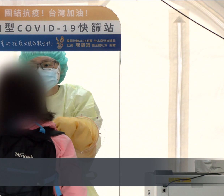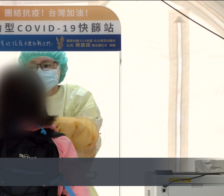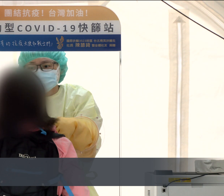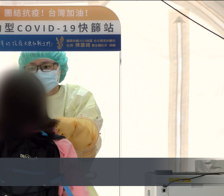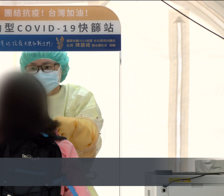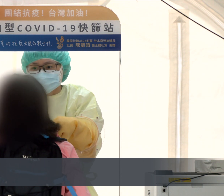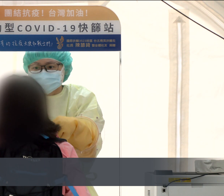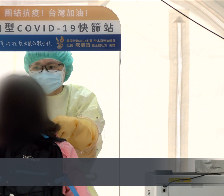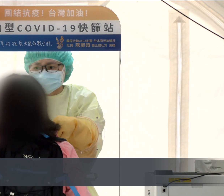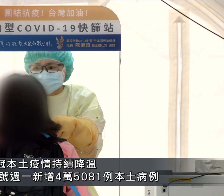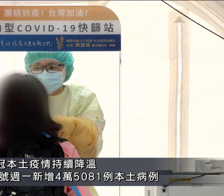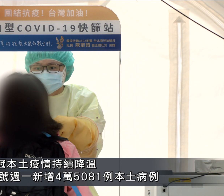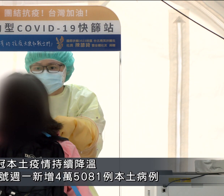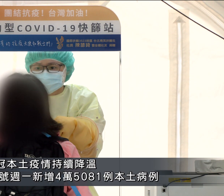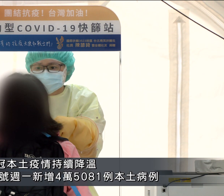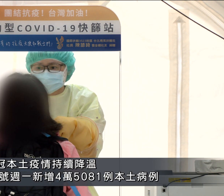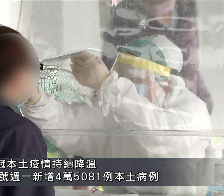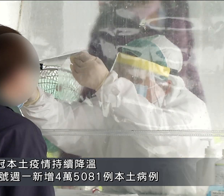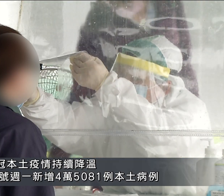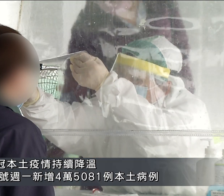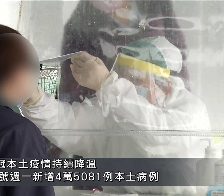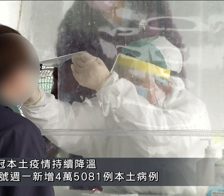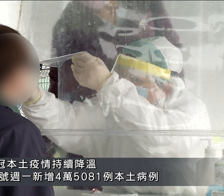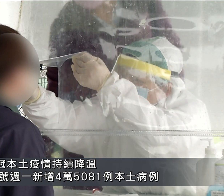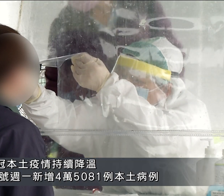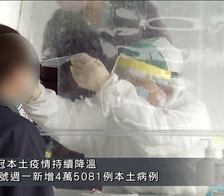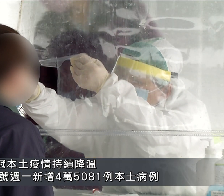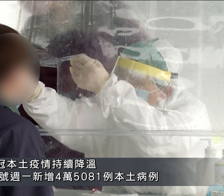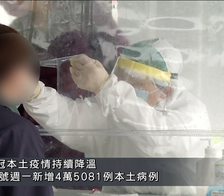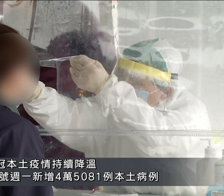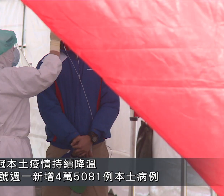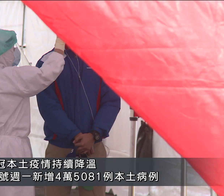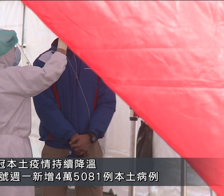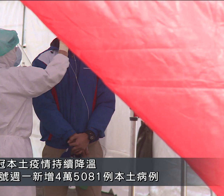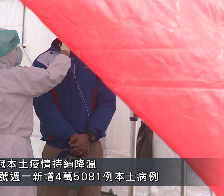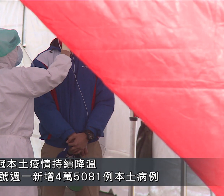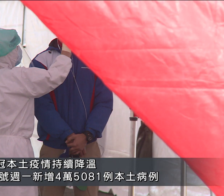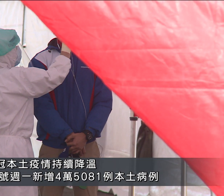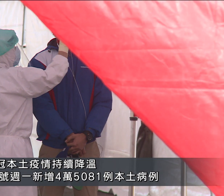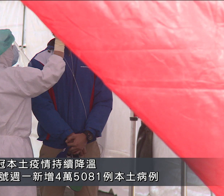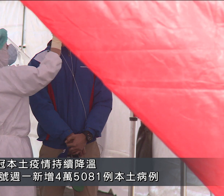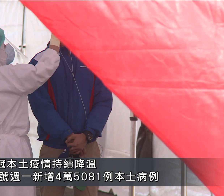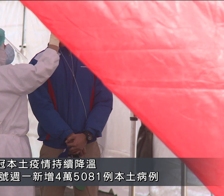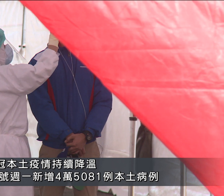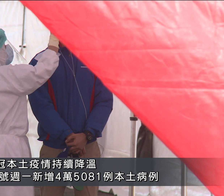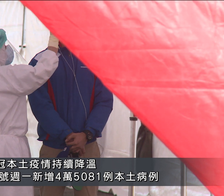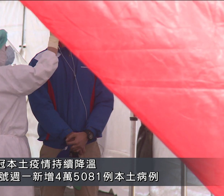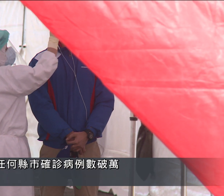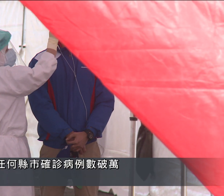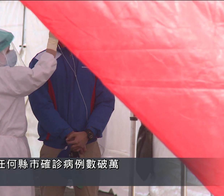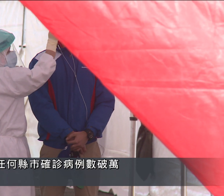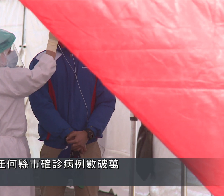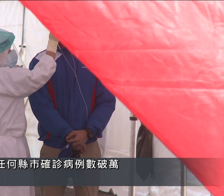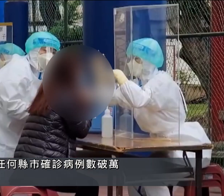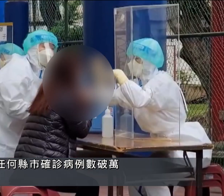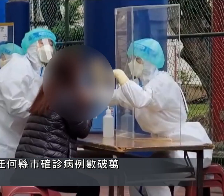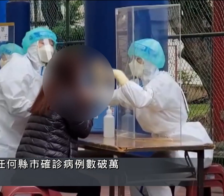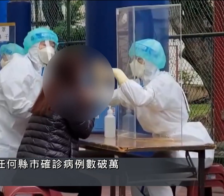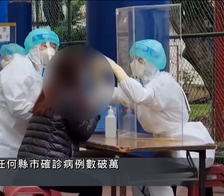新冠本土疫情持续降温，十三号周一新增45081例本土病例，没有任何县市确诊病例数破